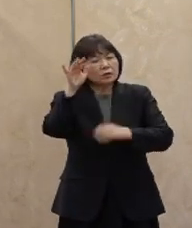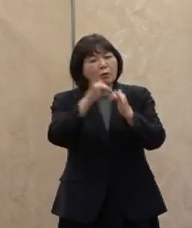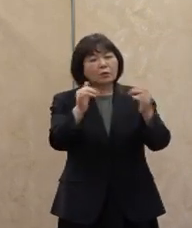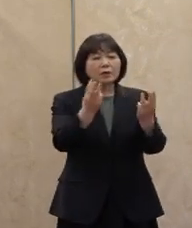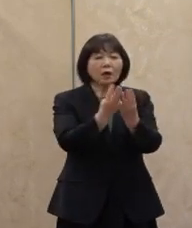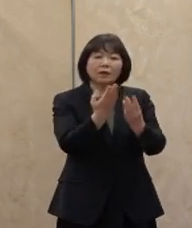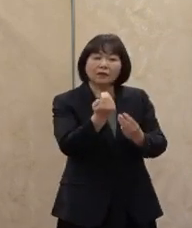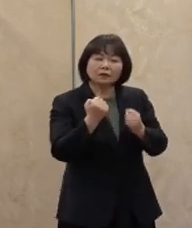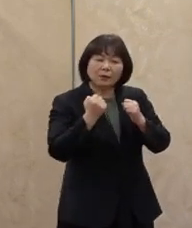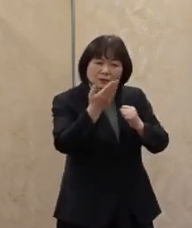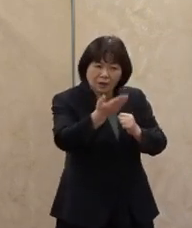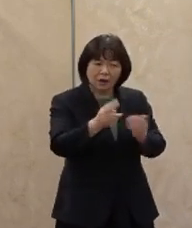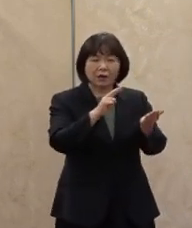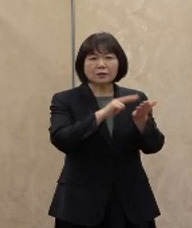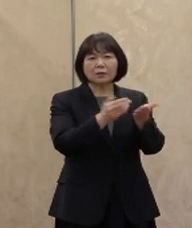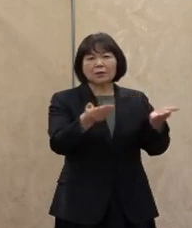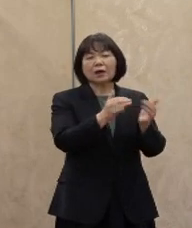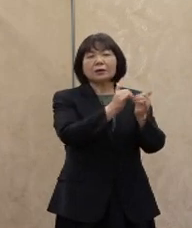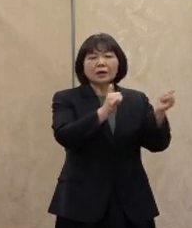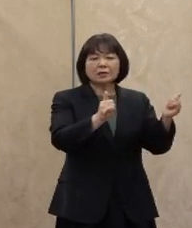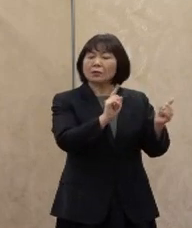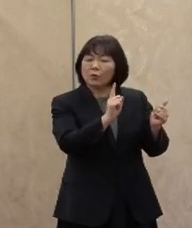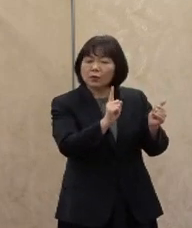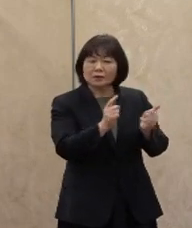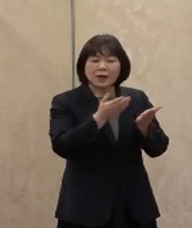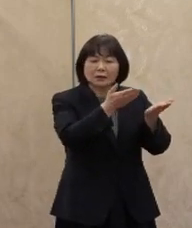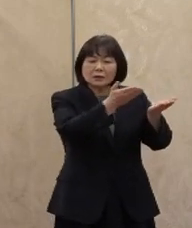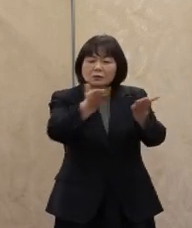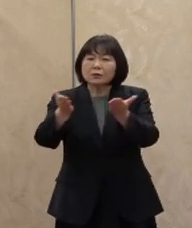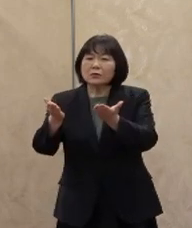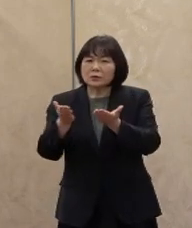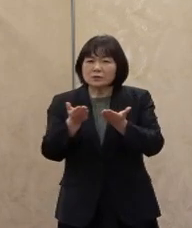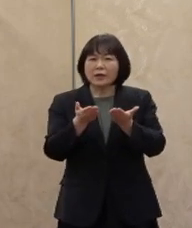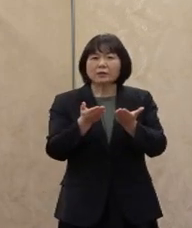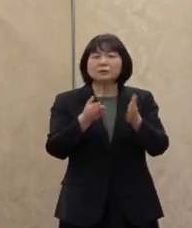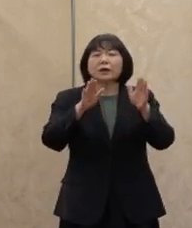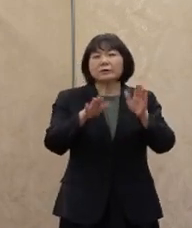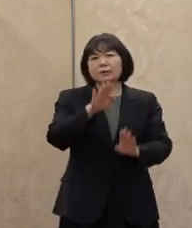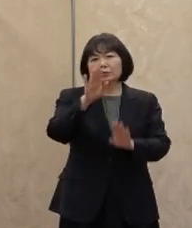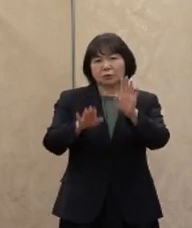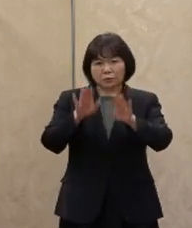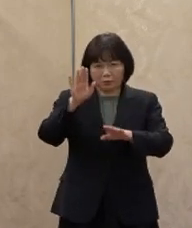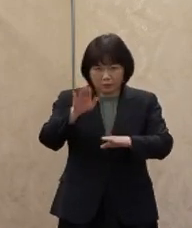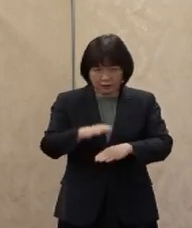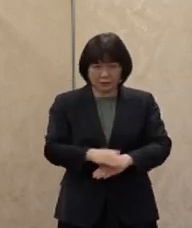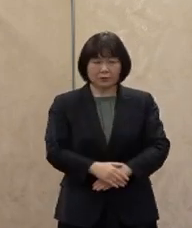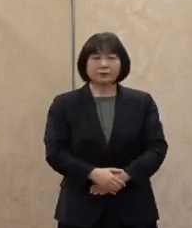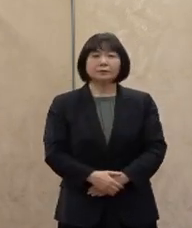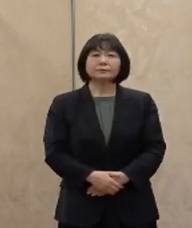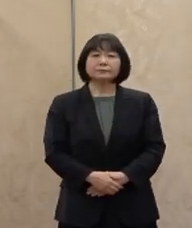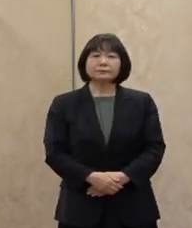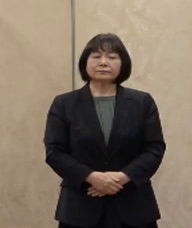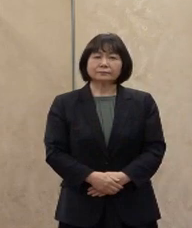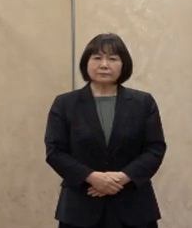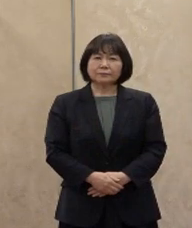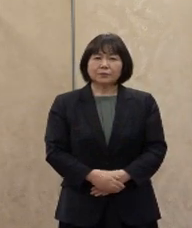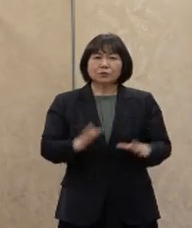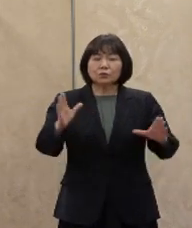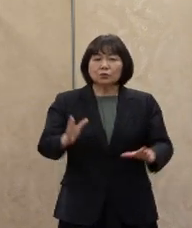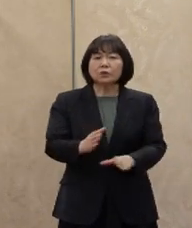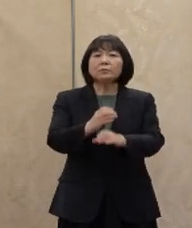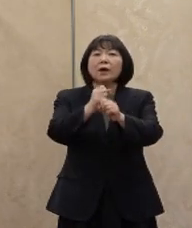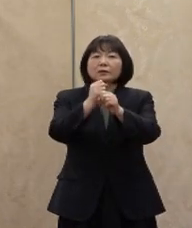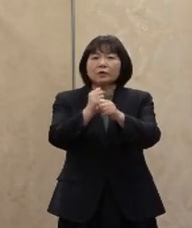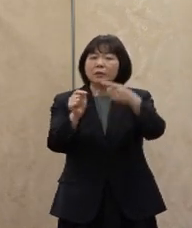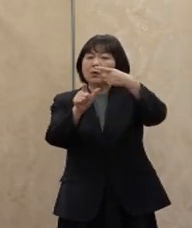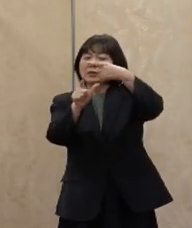何人ですかと、医療関係者の今聞き取りをしているというのが今の状況です。で、その取りまとめをこ